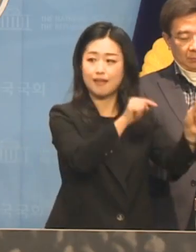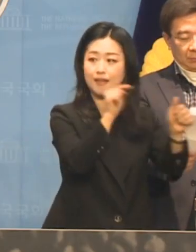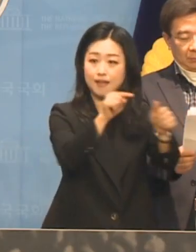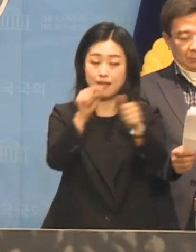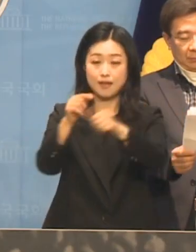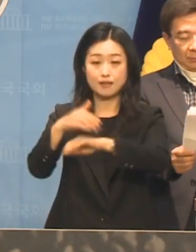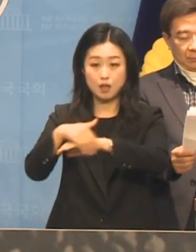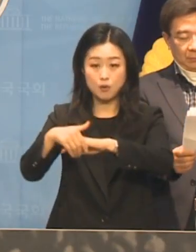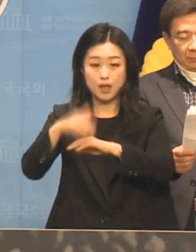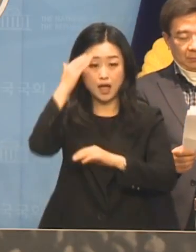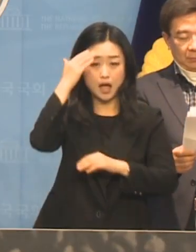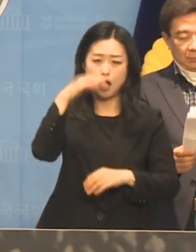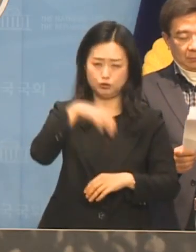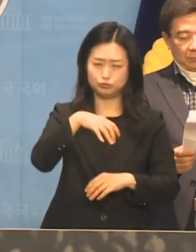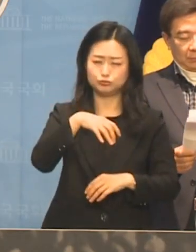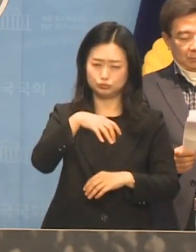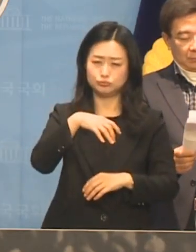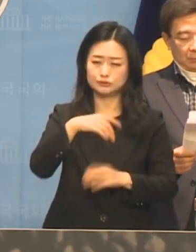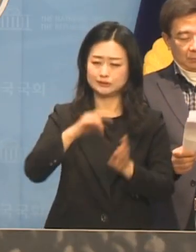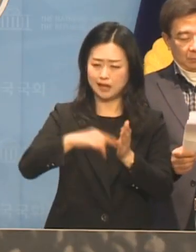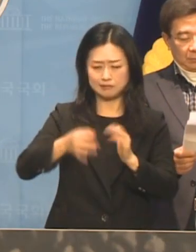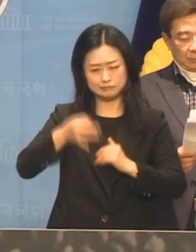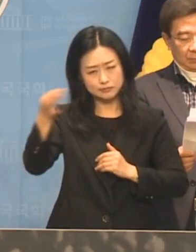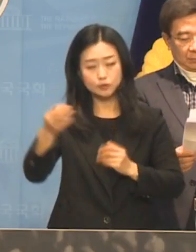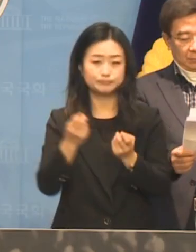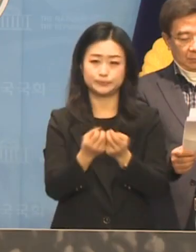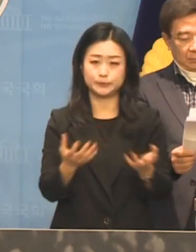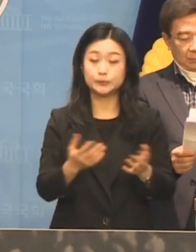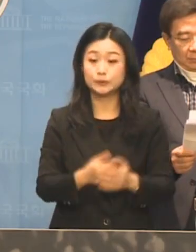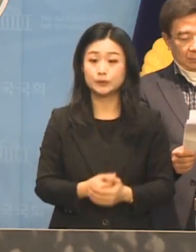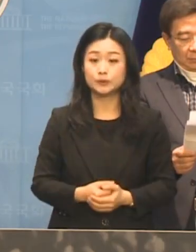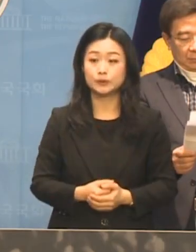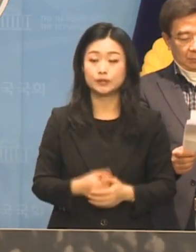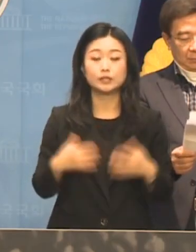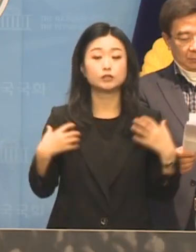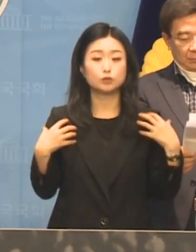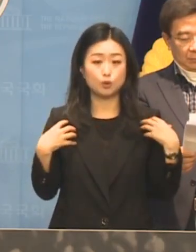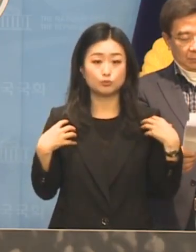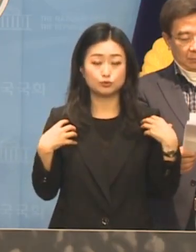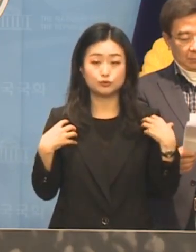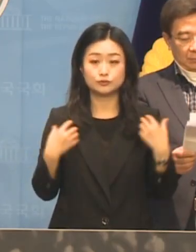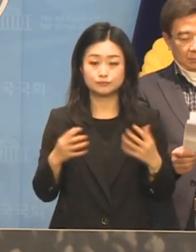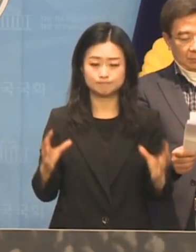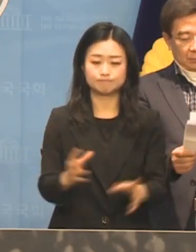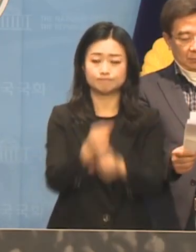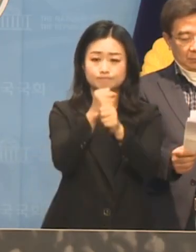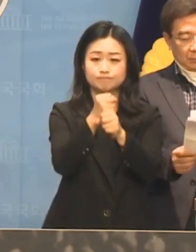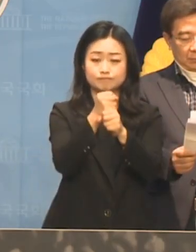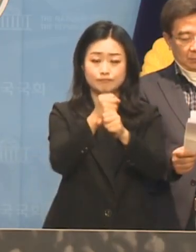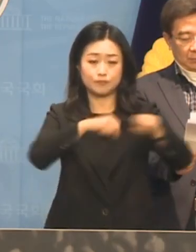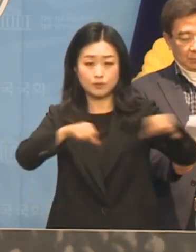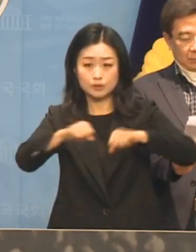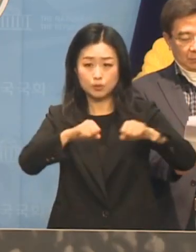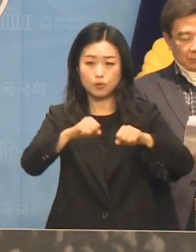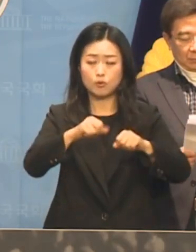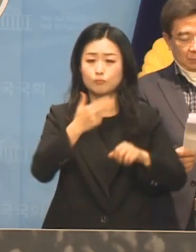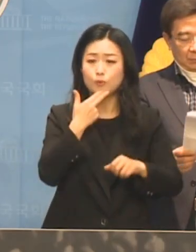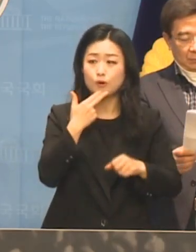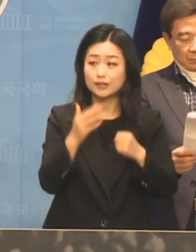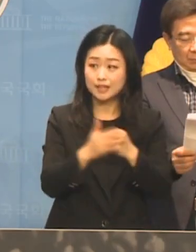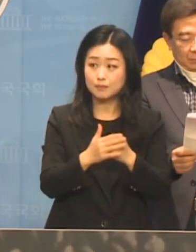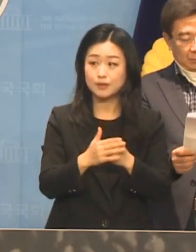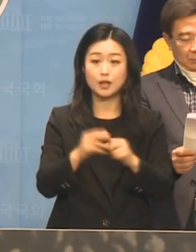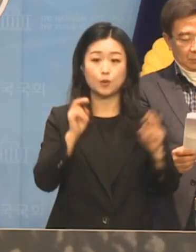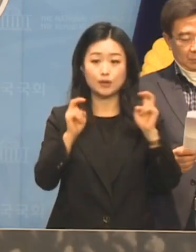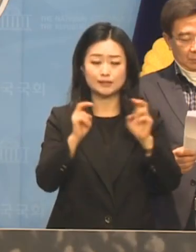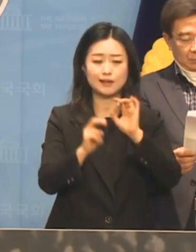예고했는데 한국도 예외가 아니라는 전망입니다. 정부의 컨트롤타워 부재로 기업은 각자